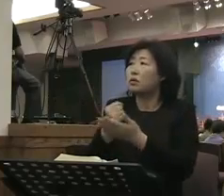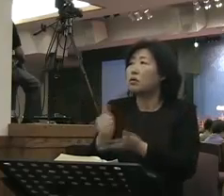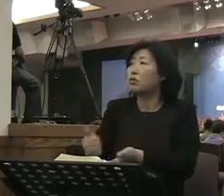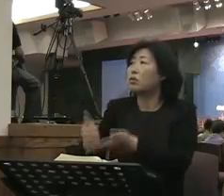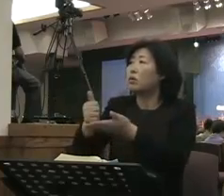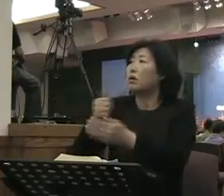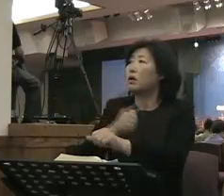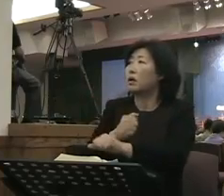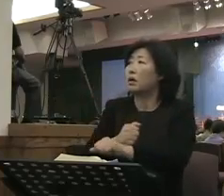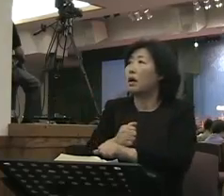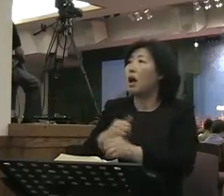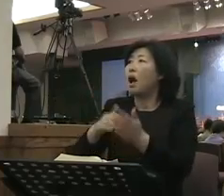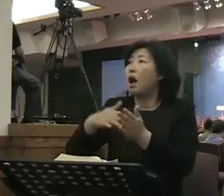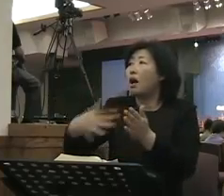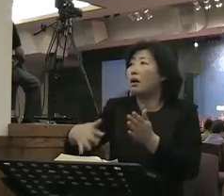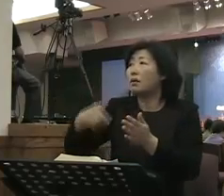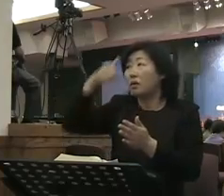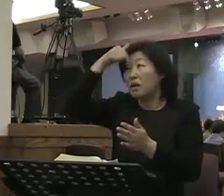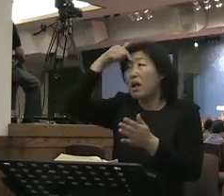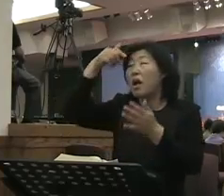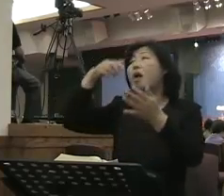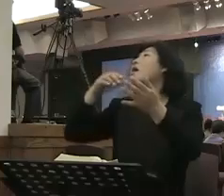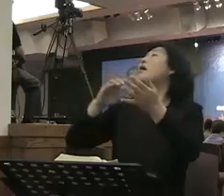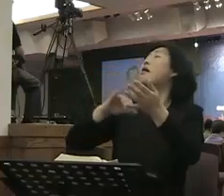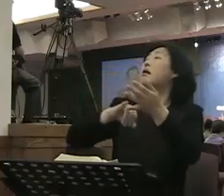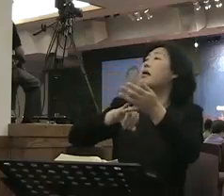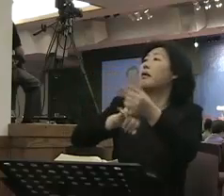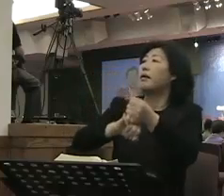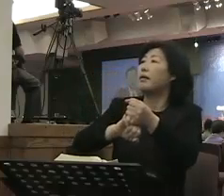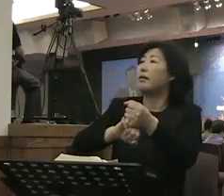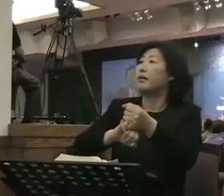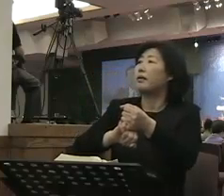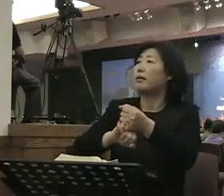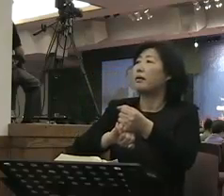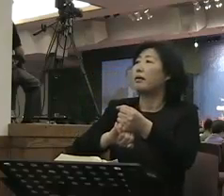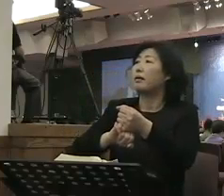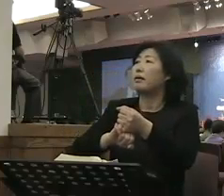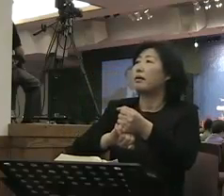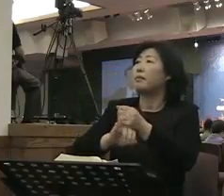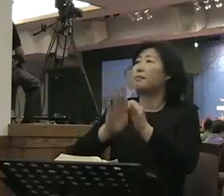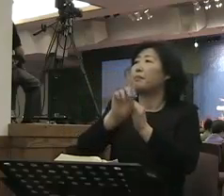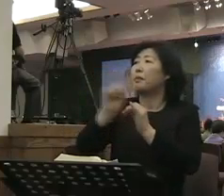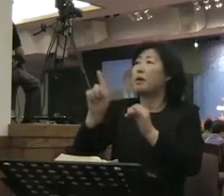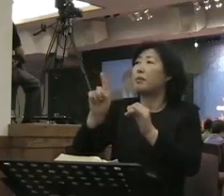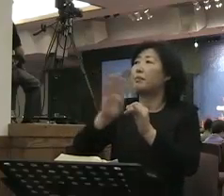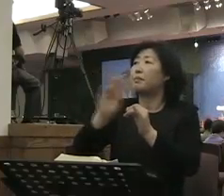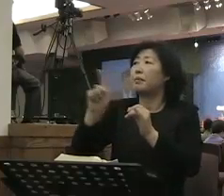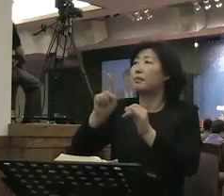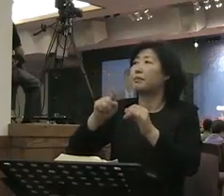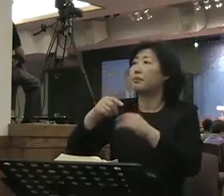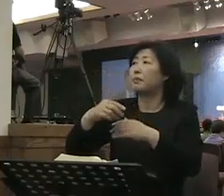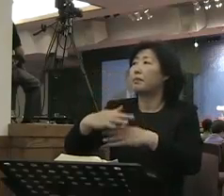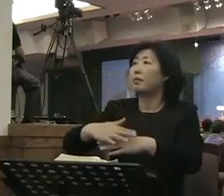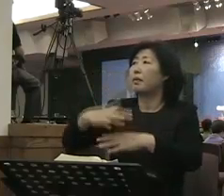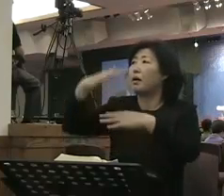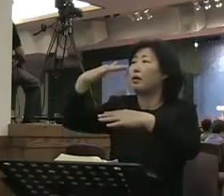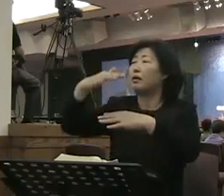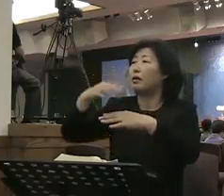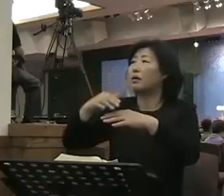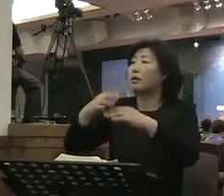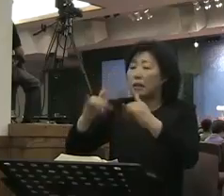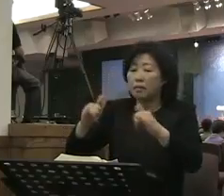아직도 구약시대 때에 이 바벨탑 사건 후에 다 흩어졌던 사람들을 향해 하나님은 말씀을 하시는